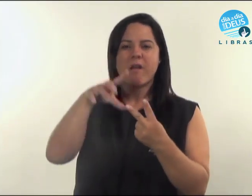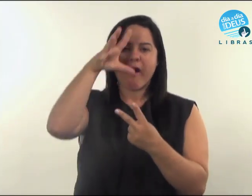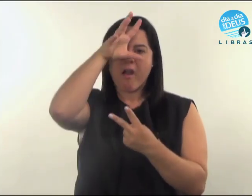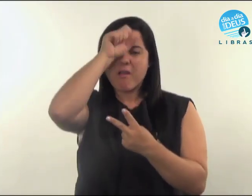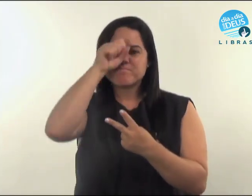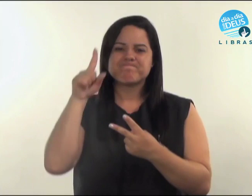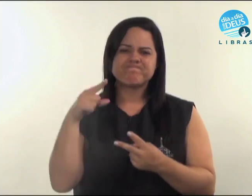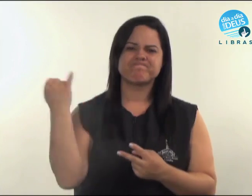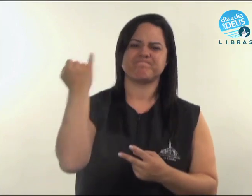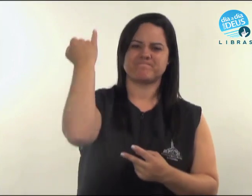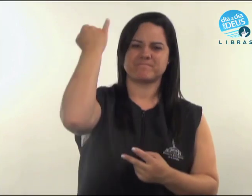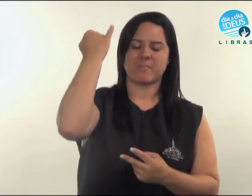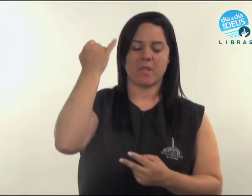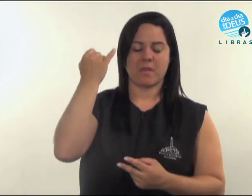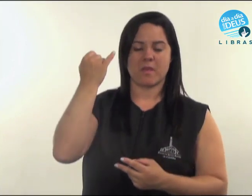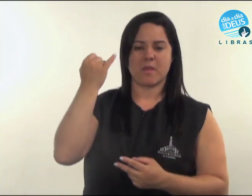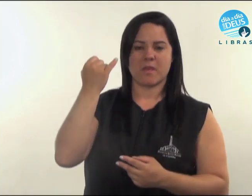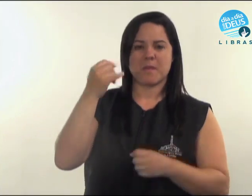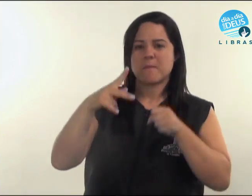duas perguntas para Ananias.